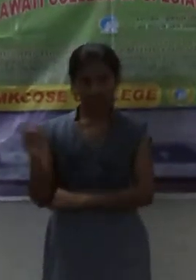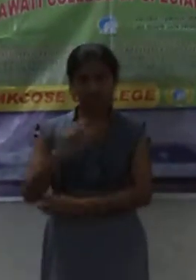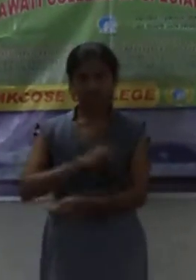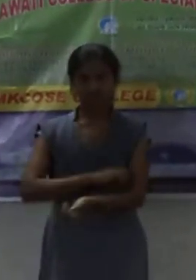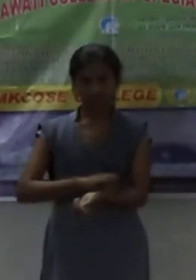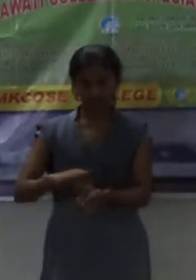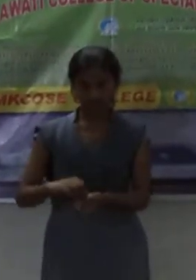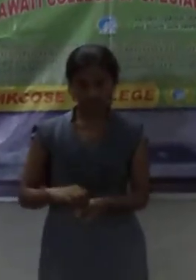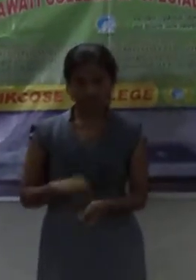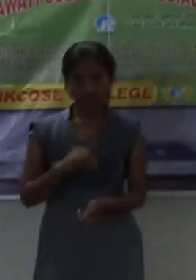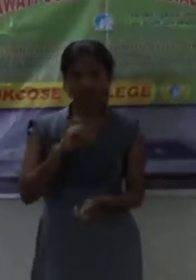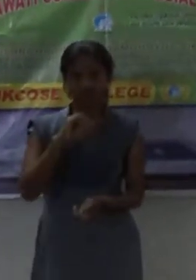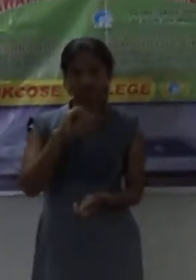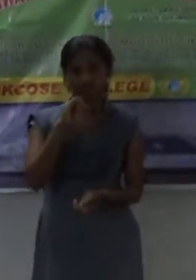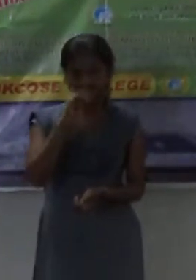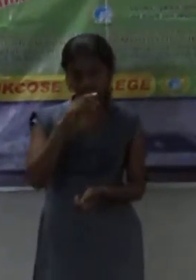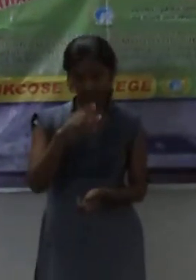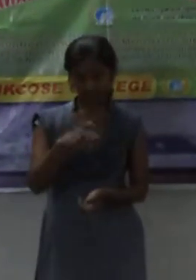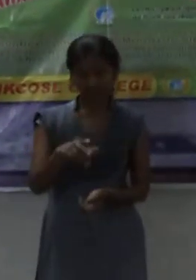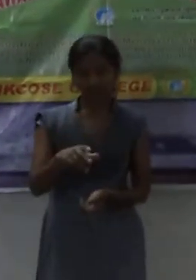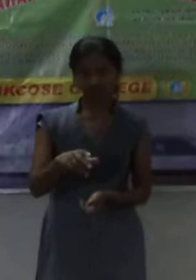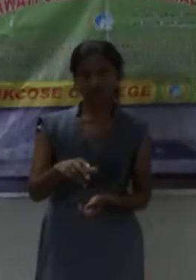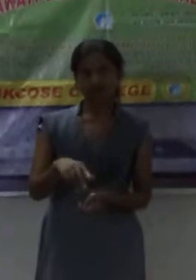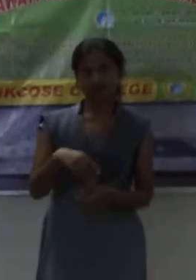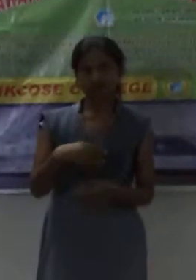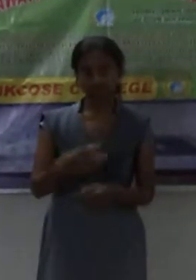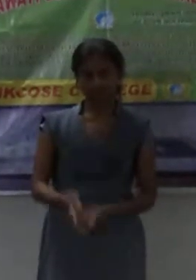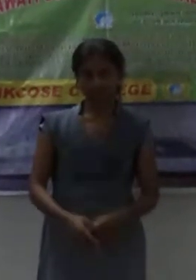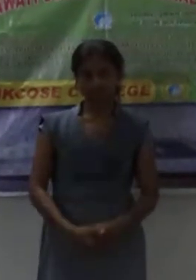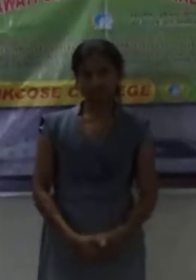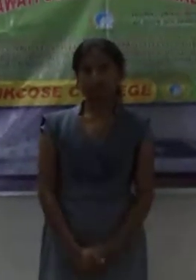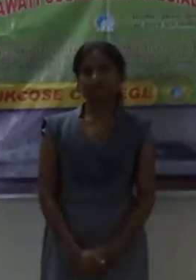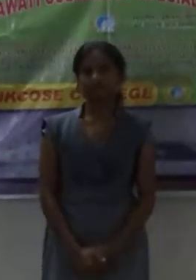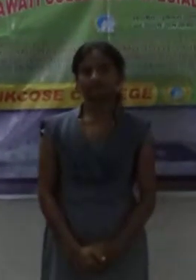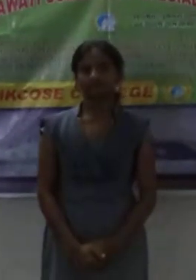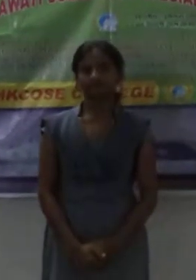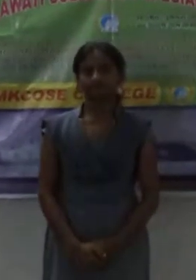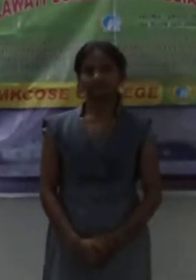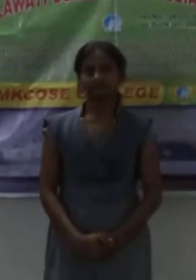नाम बताने जा रही हूँ।